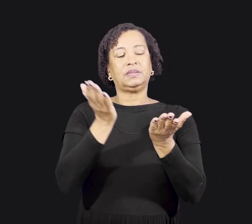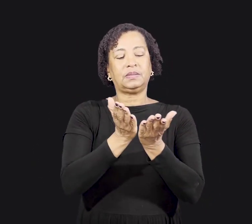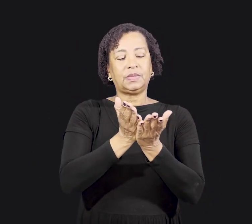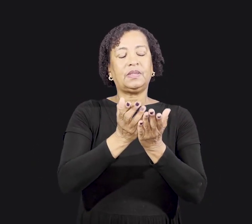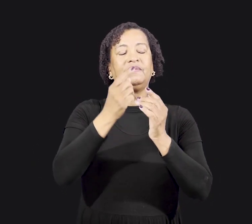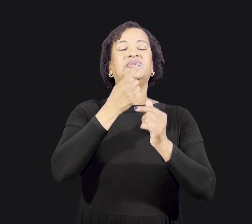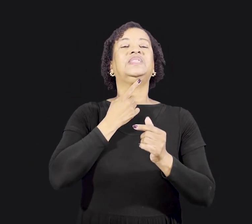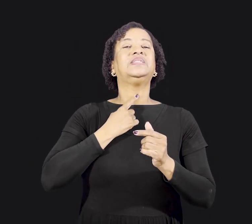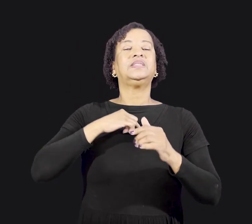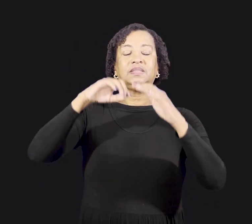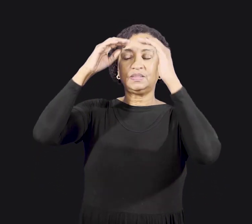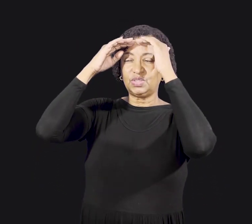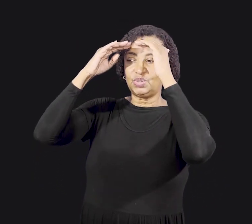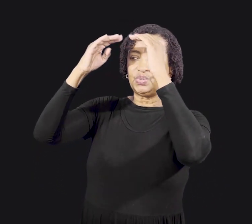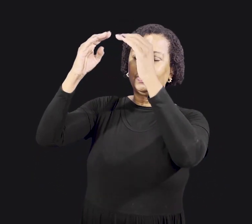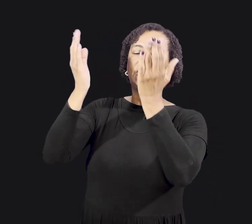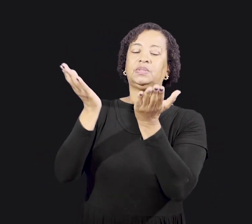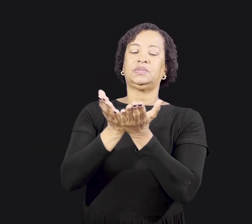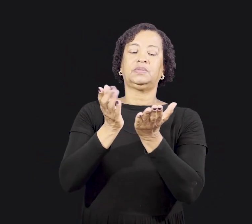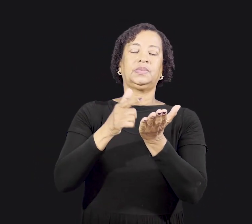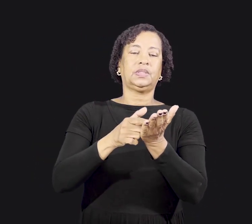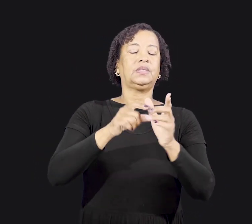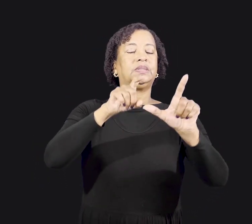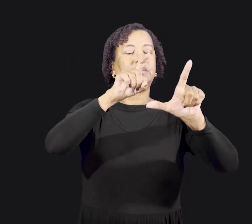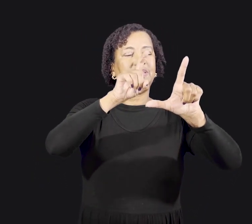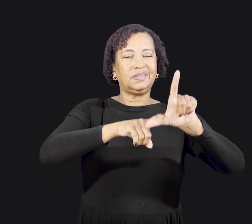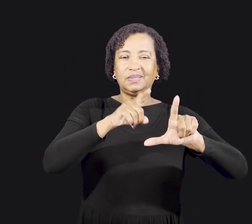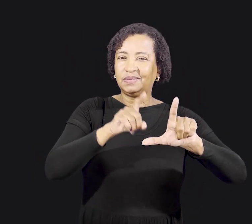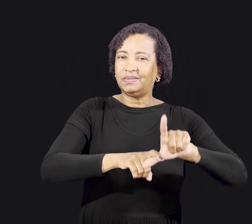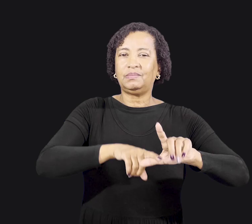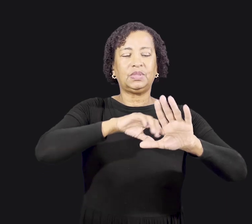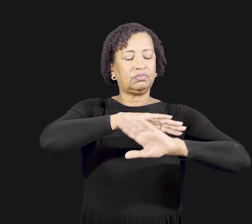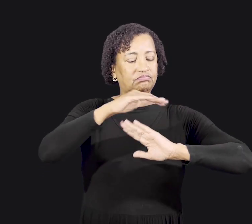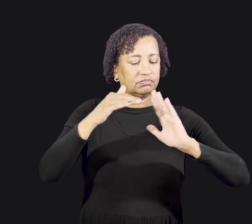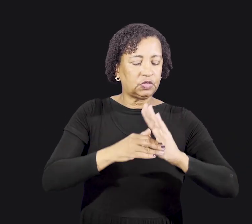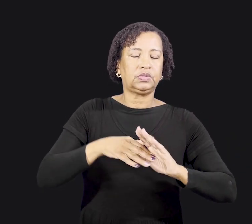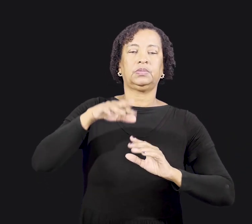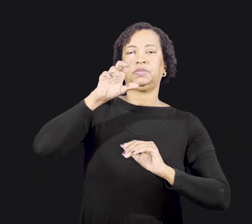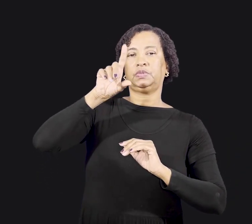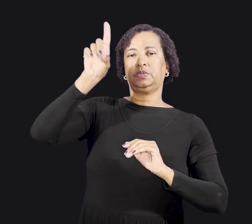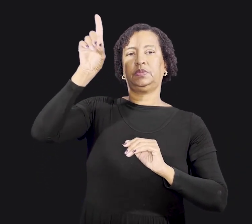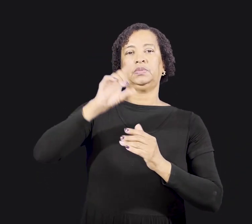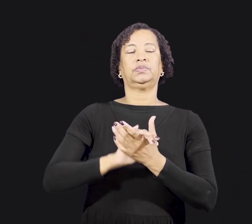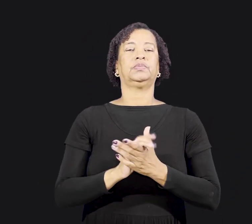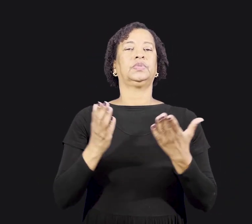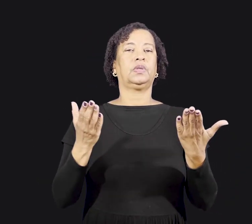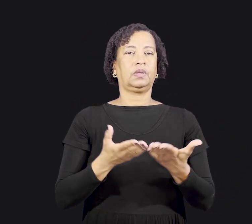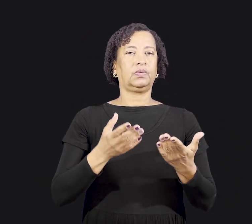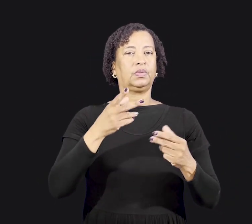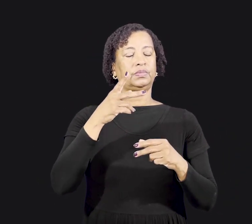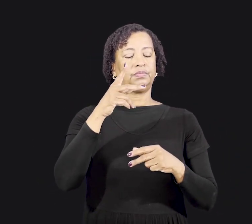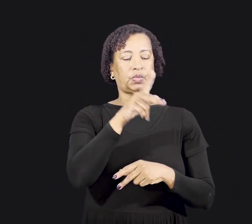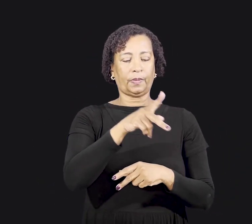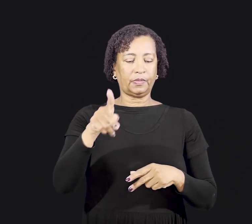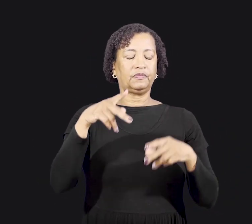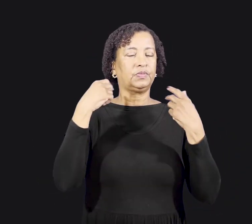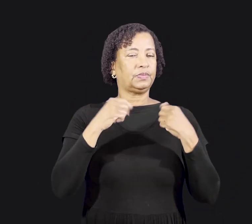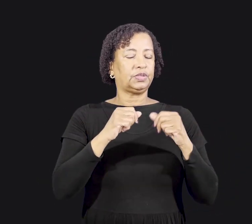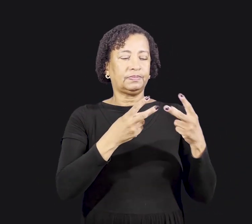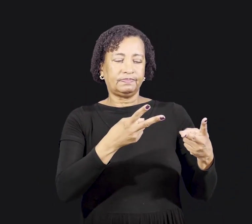desejar obedecer a palavra de Deus e depender completamente de Deus. Agora, todo professor tem que